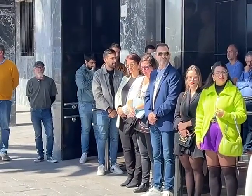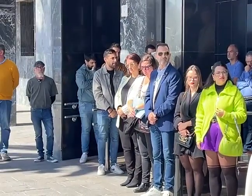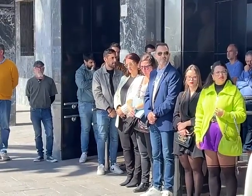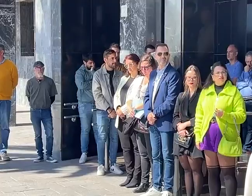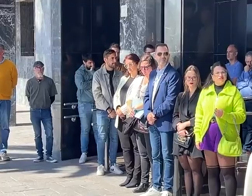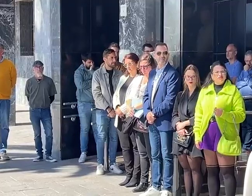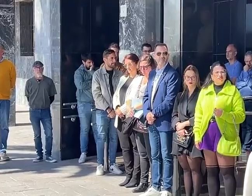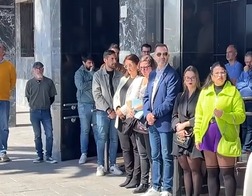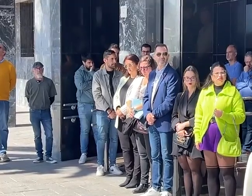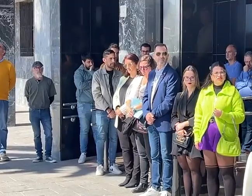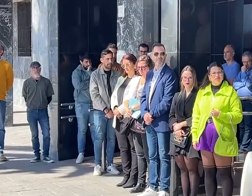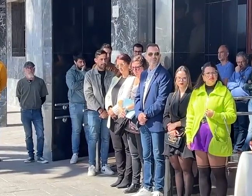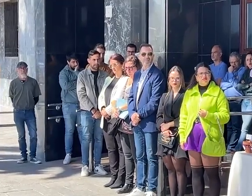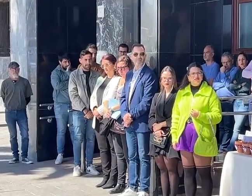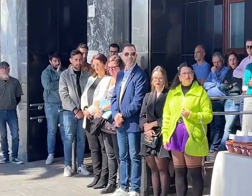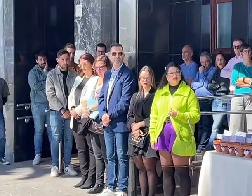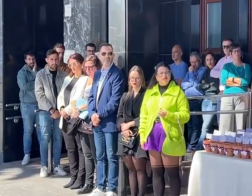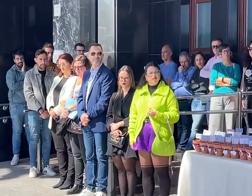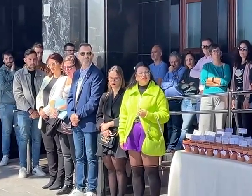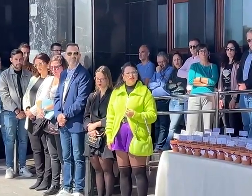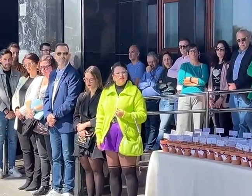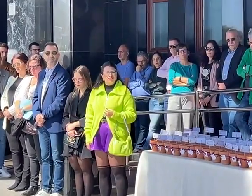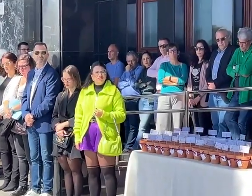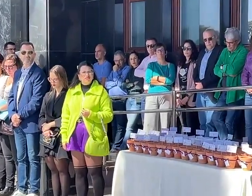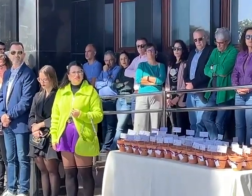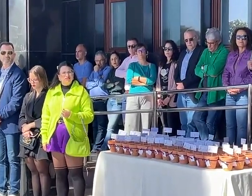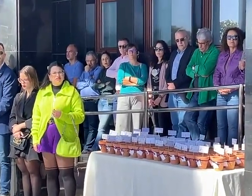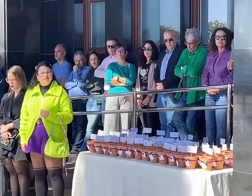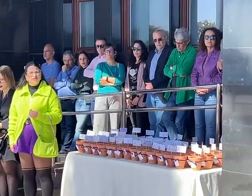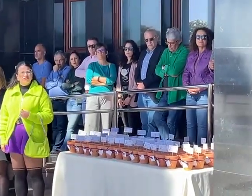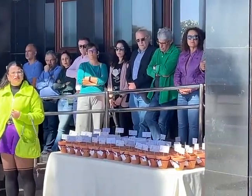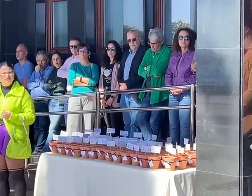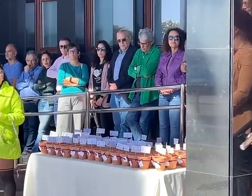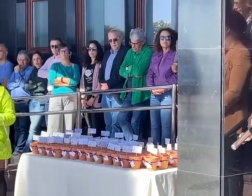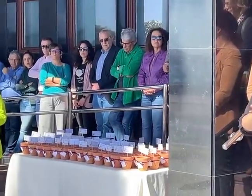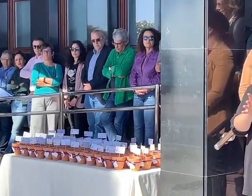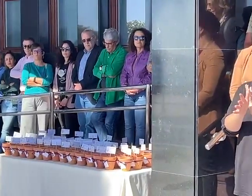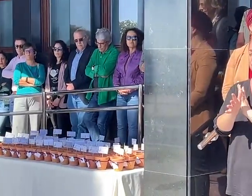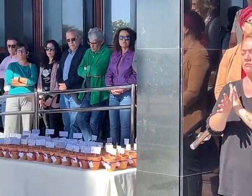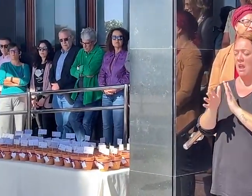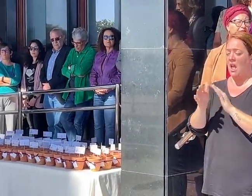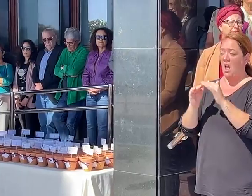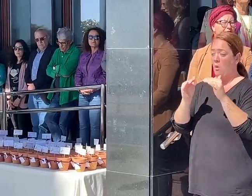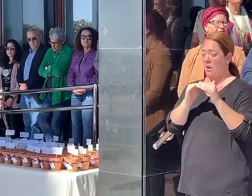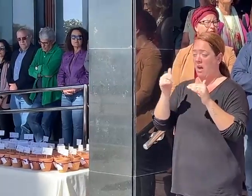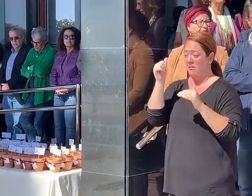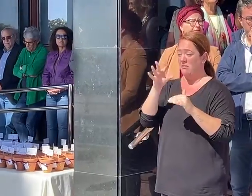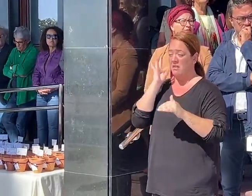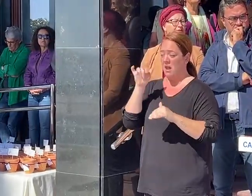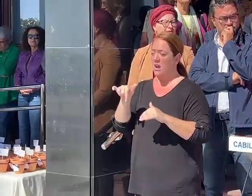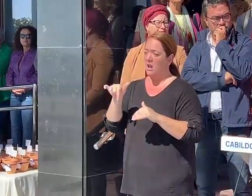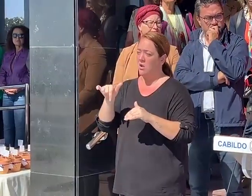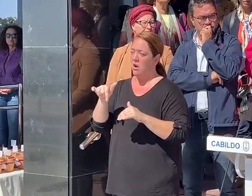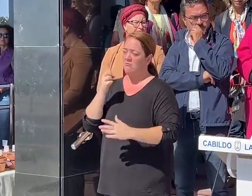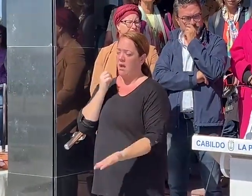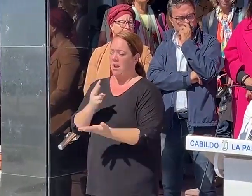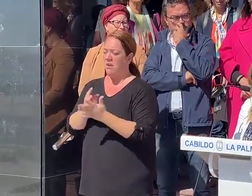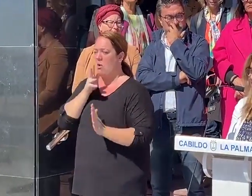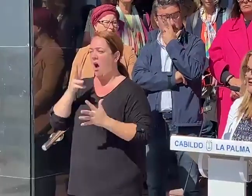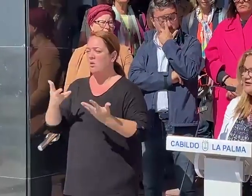nosotros. Para Naciones Unidas, la igualdad es alcanzar la igualdad de género y sigue siendo el mayor